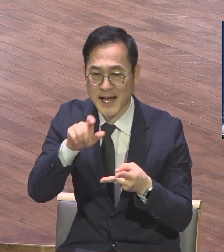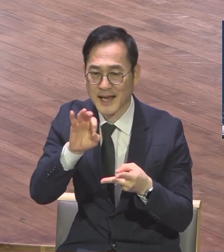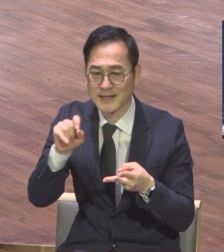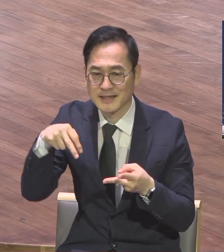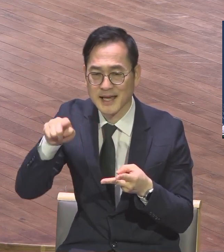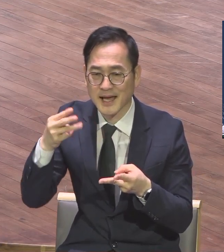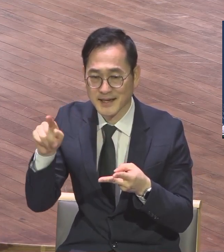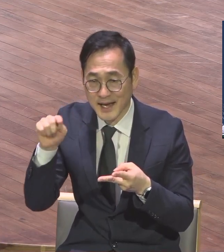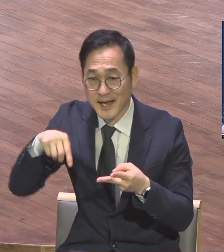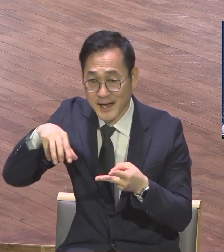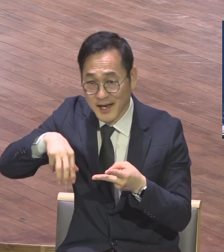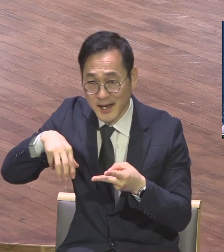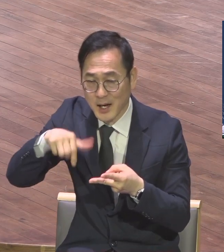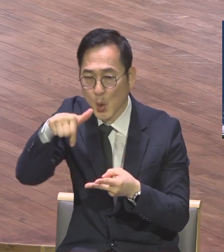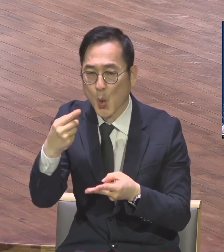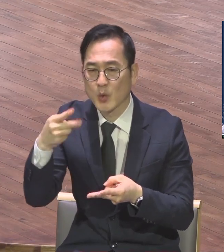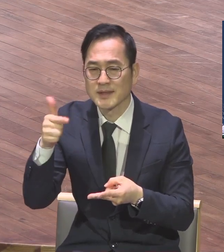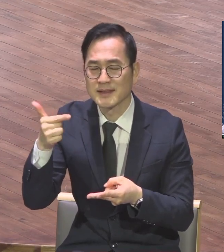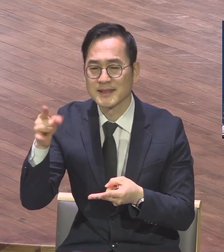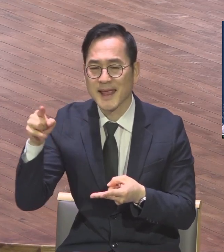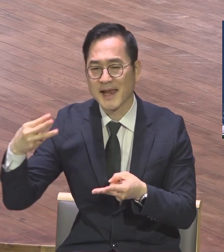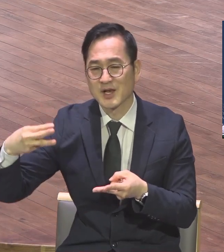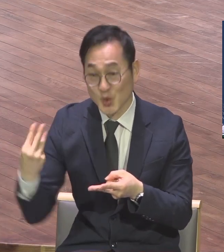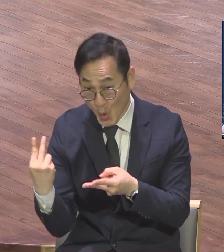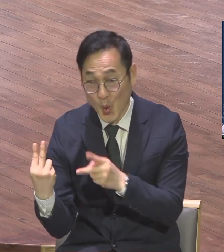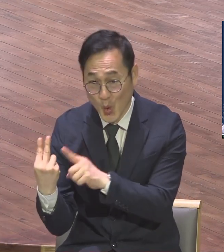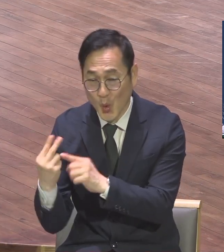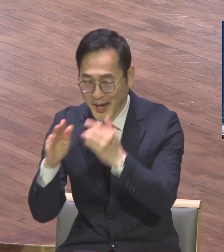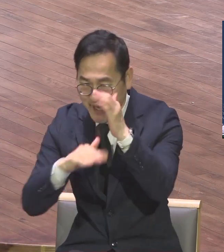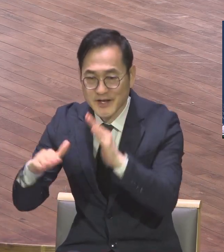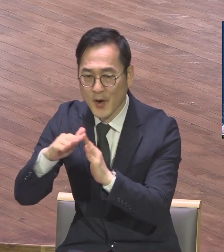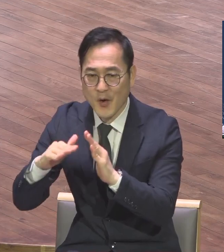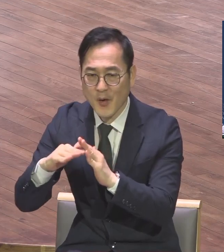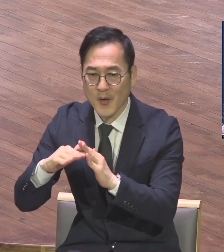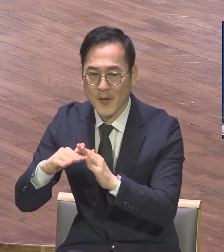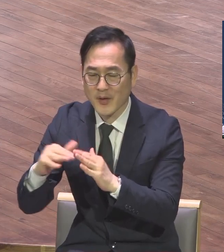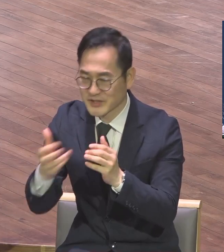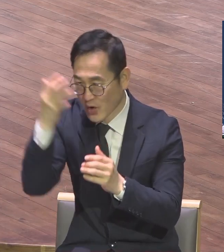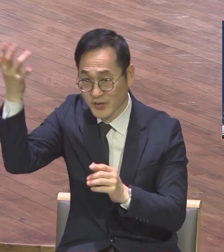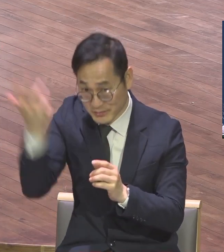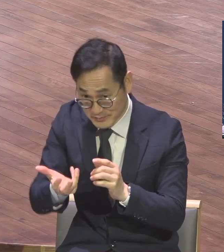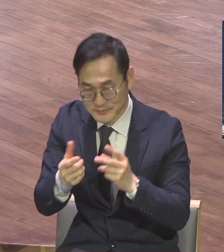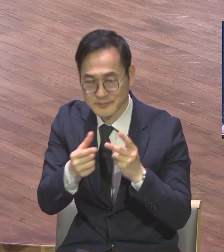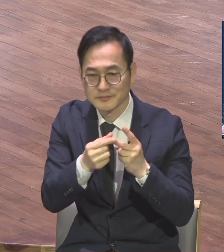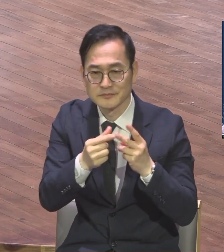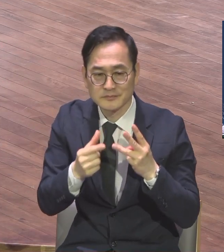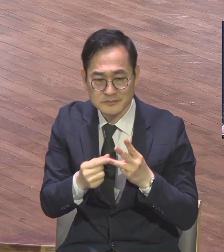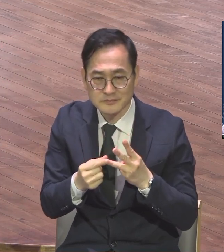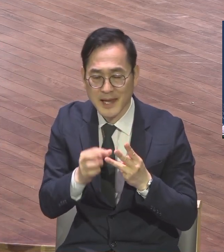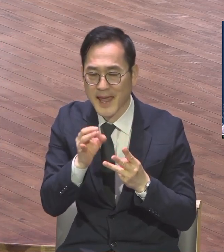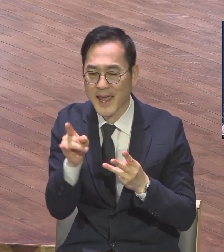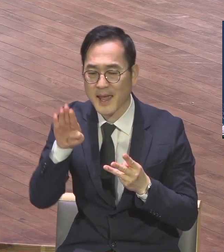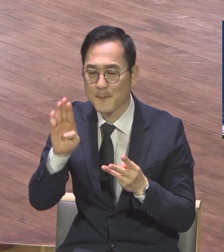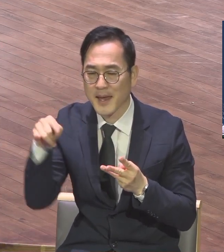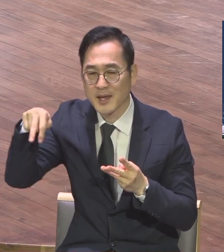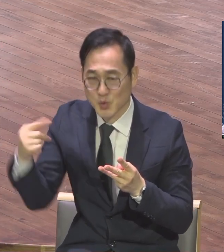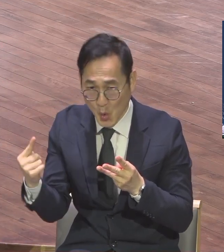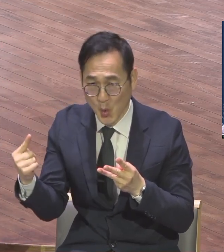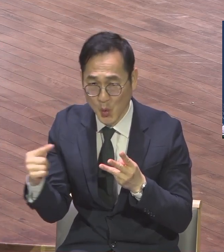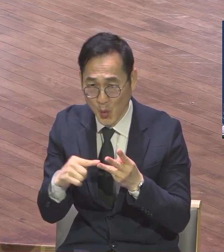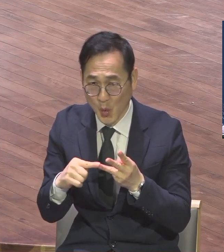고넬료의 가정에 일어난 성령 부흥운동입니다. 세 번째는 이 사도행전 19장에 있는 에베소의